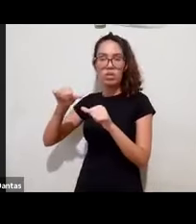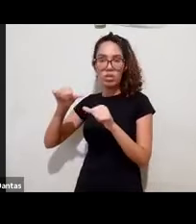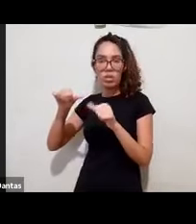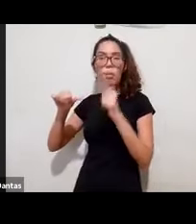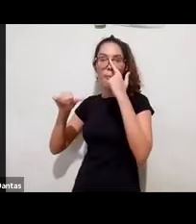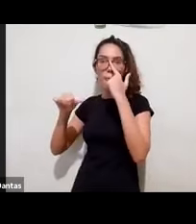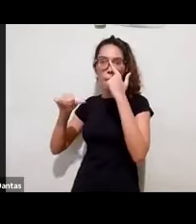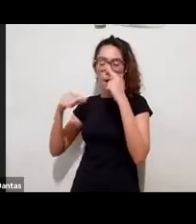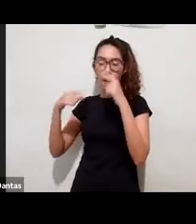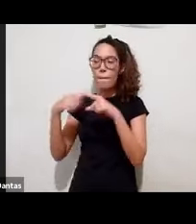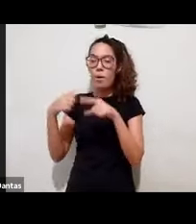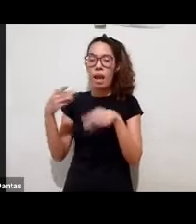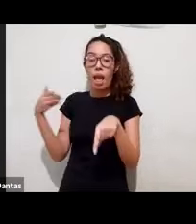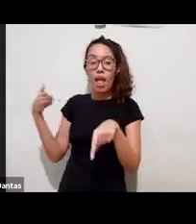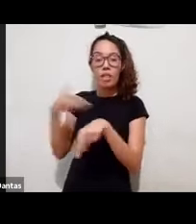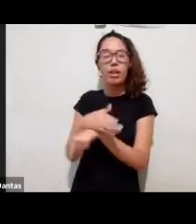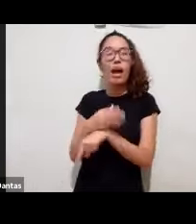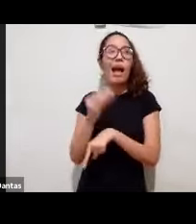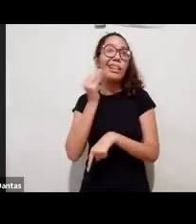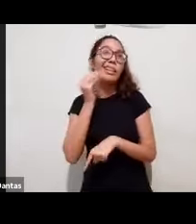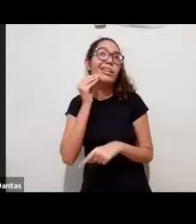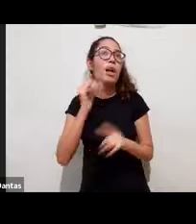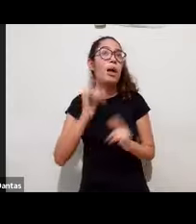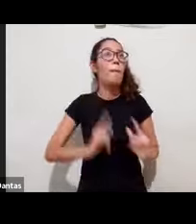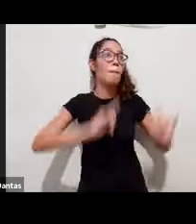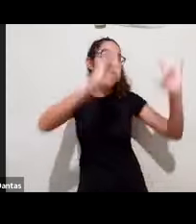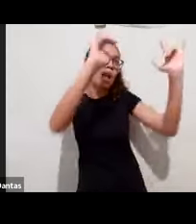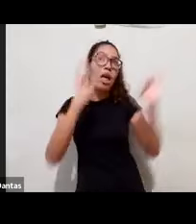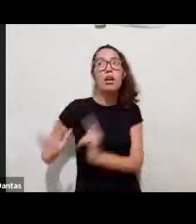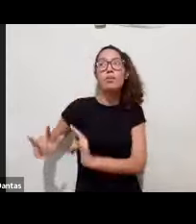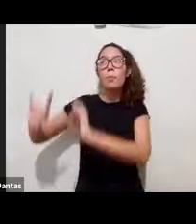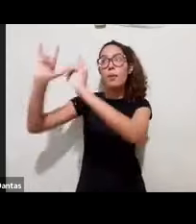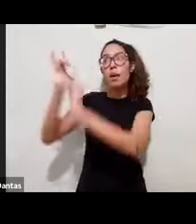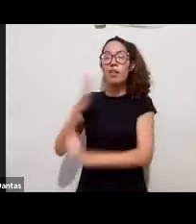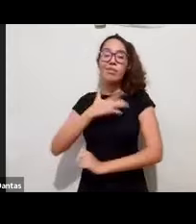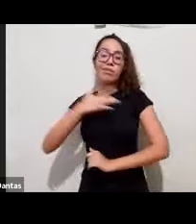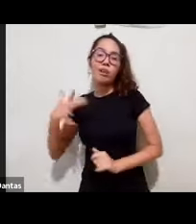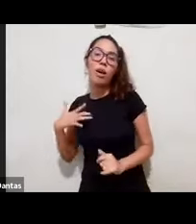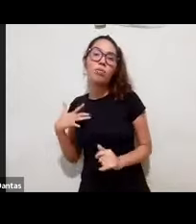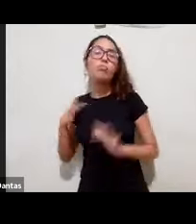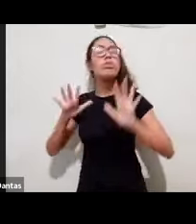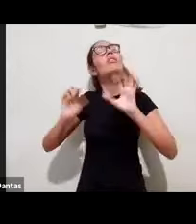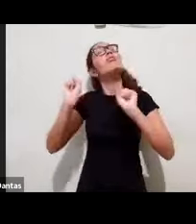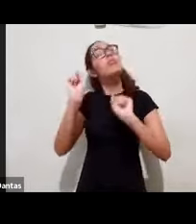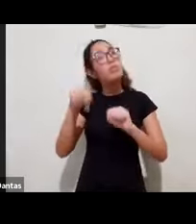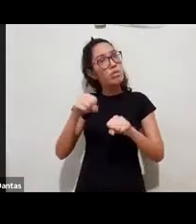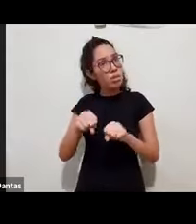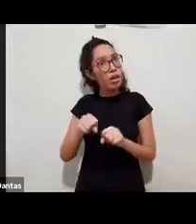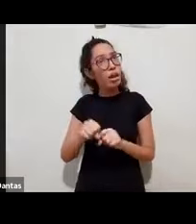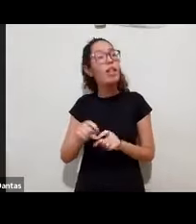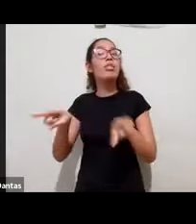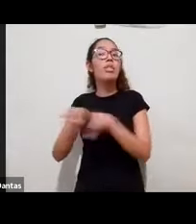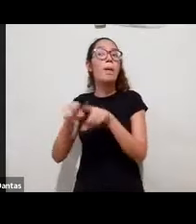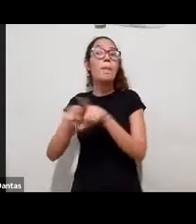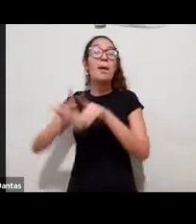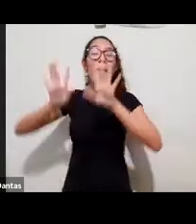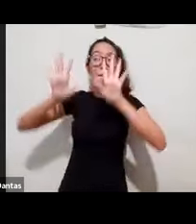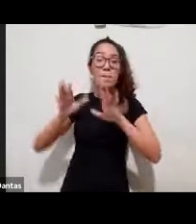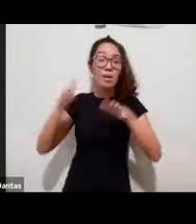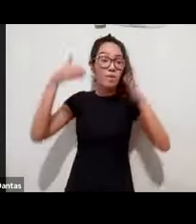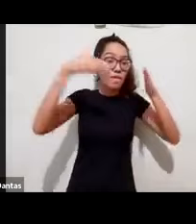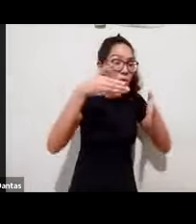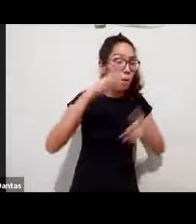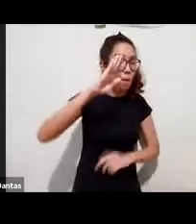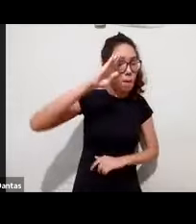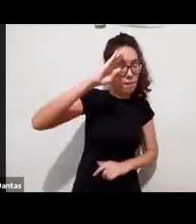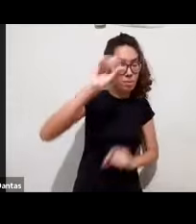mais prédios ou mais equipamentos de saúde. Pode até ser que, eventualmente, isso seja necessário, mas um programa de saúde, para nós, o pessoal, não é um programa